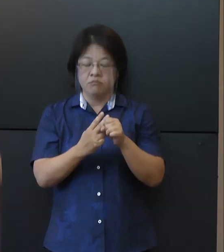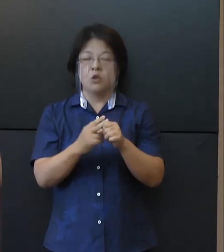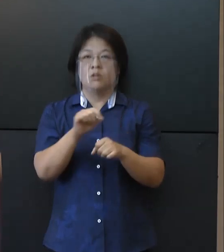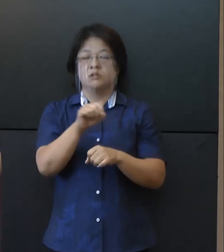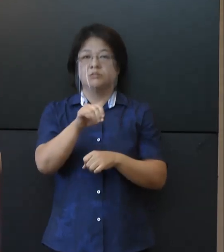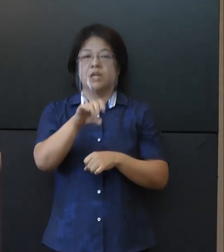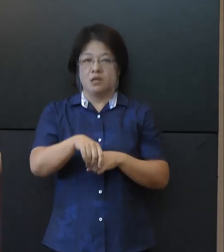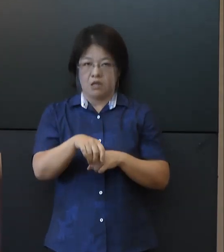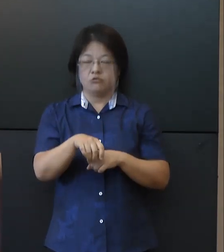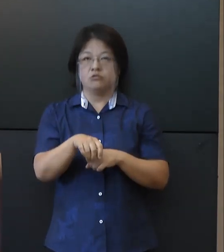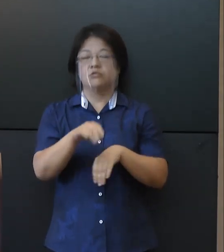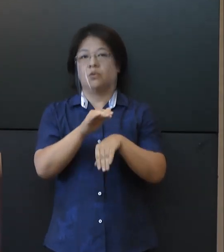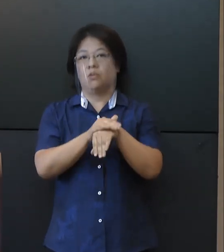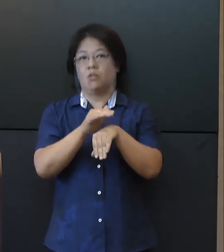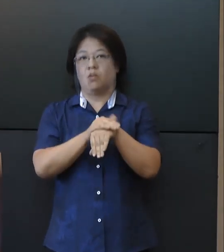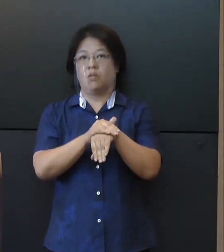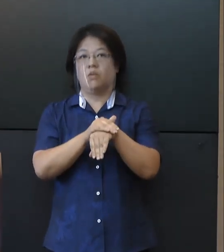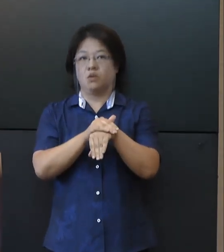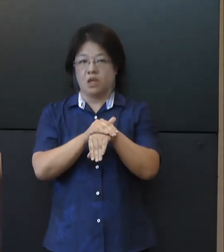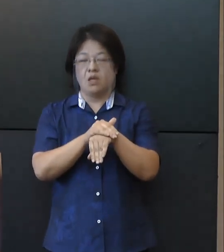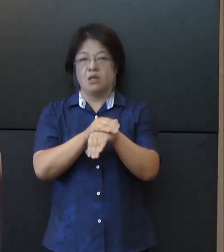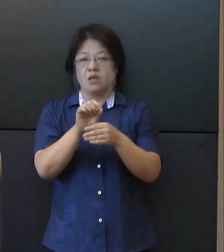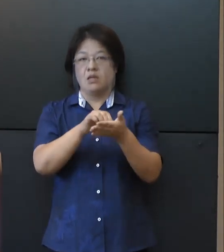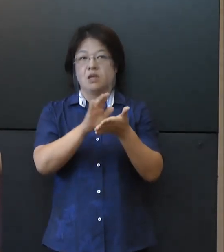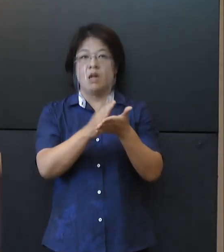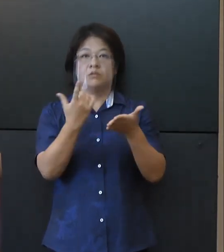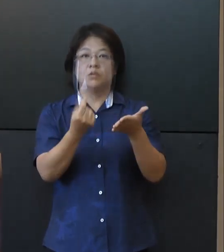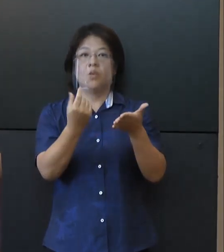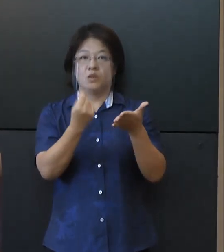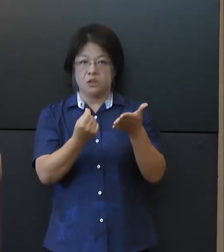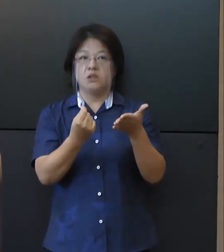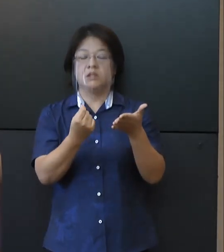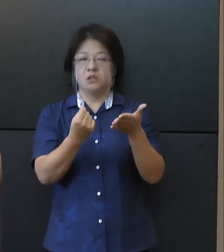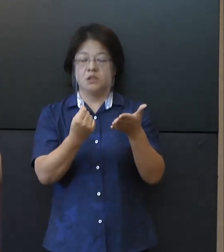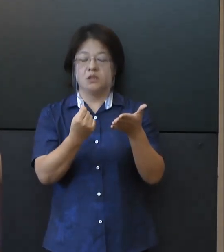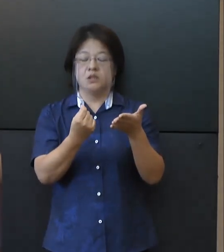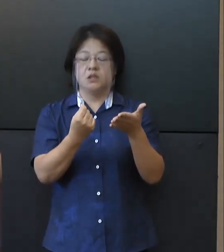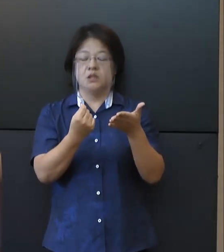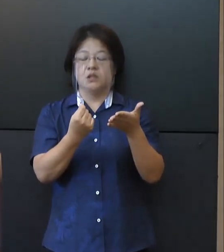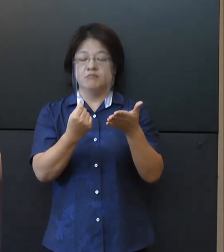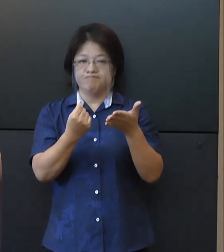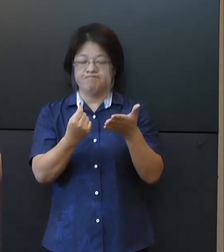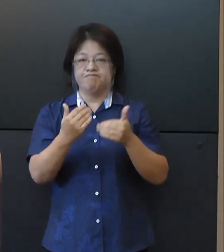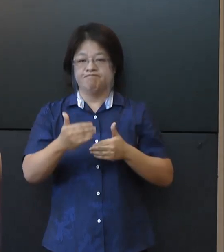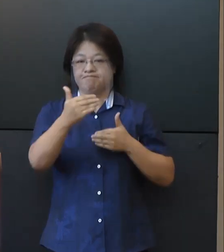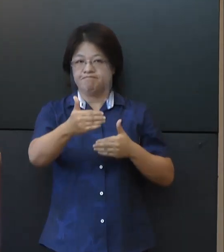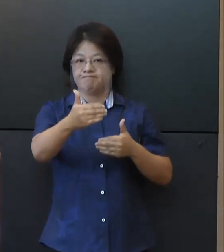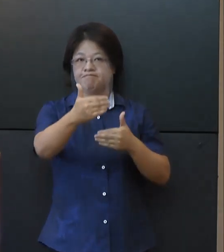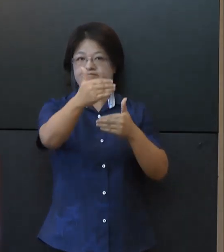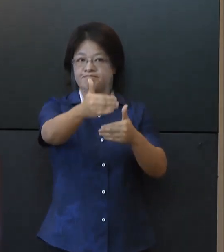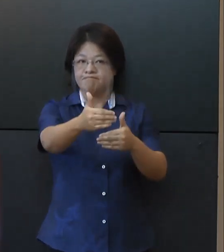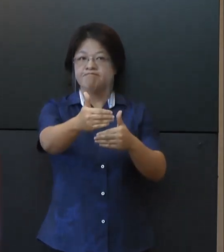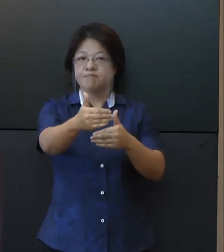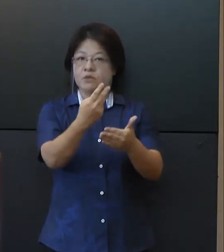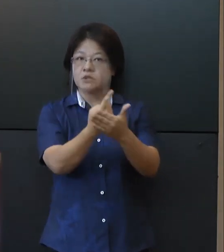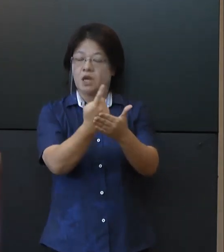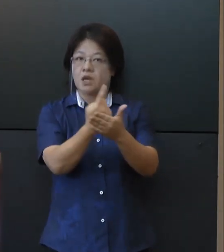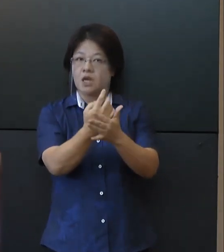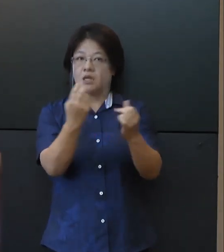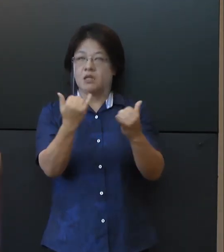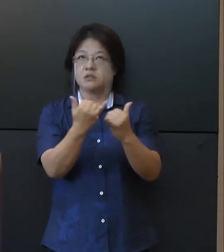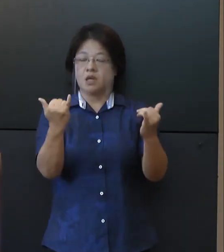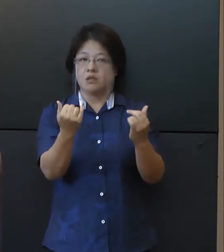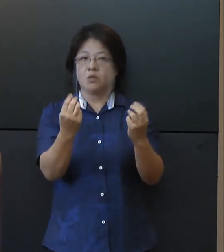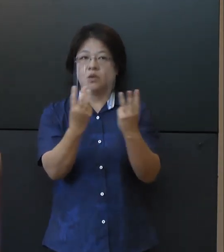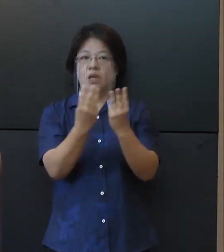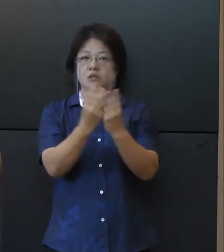絡で示されている指針に基づき、段階的に規模要件人数の上限